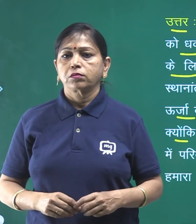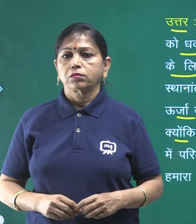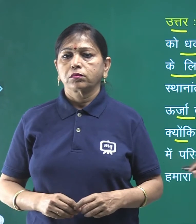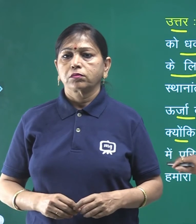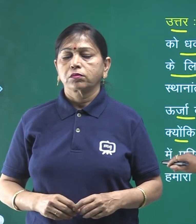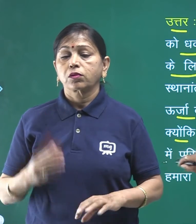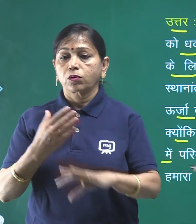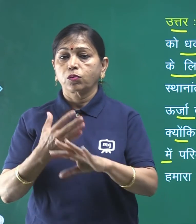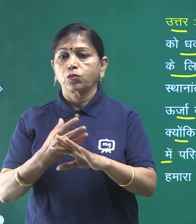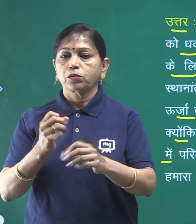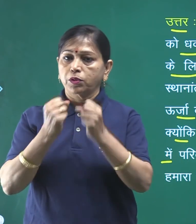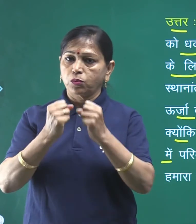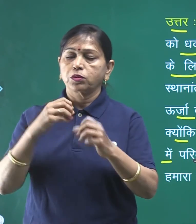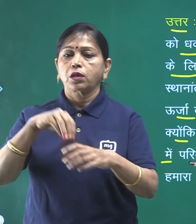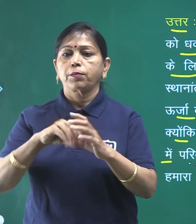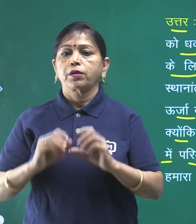ऊष्मीय ऊर्जा में